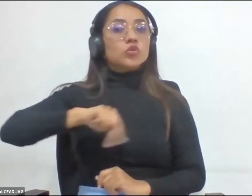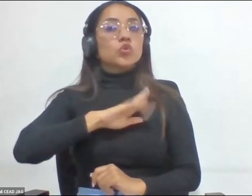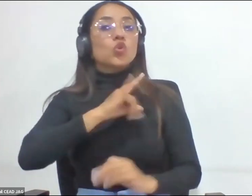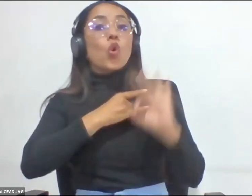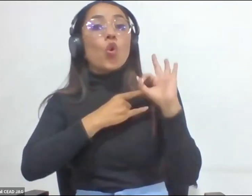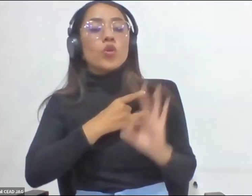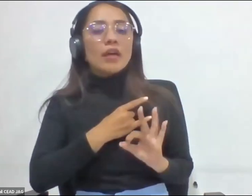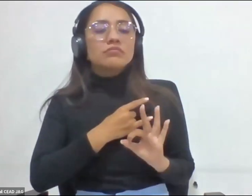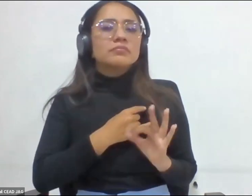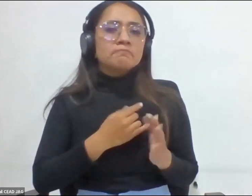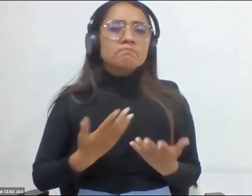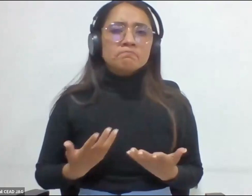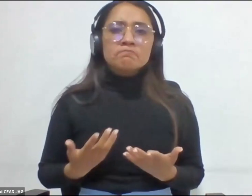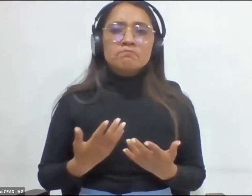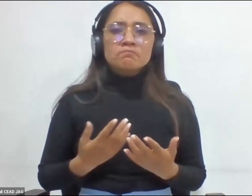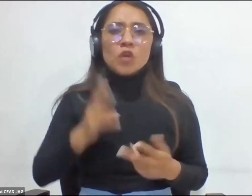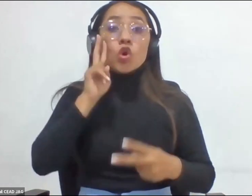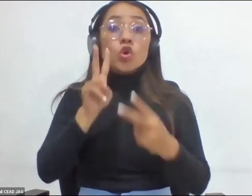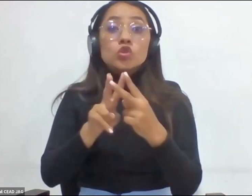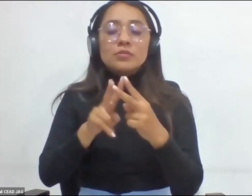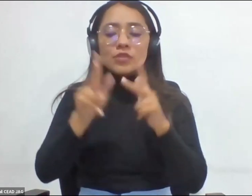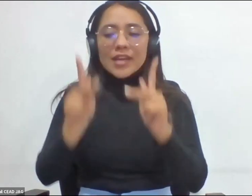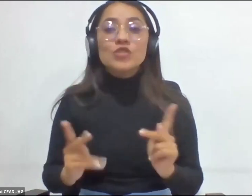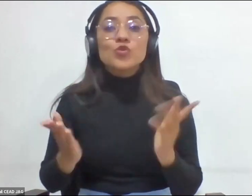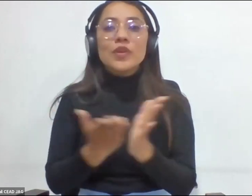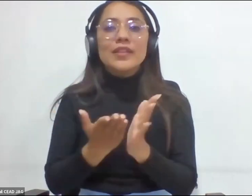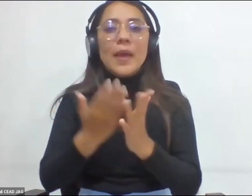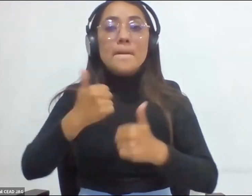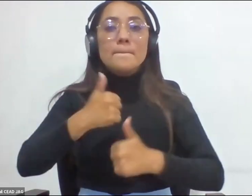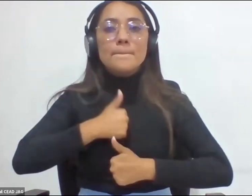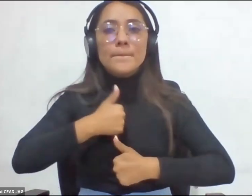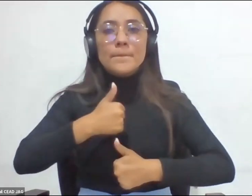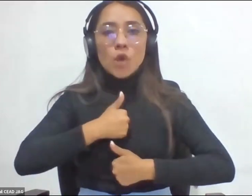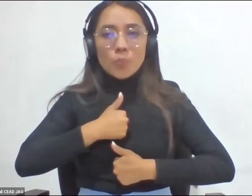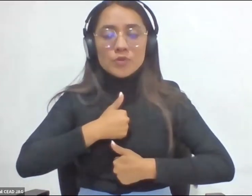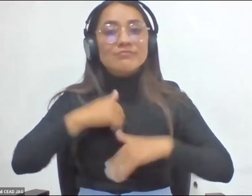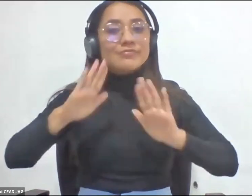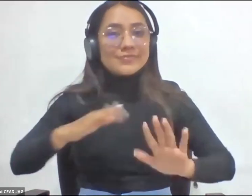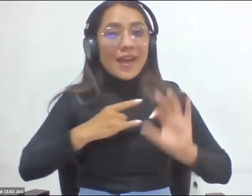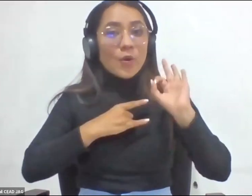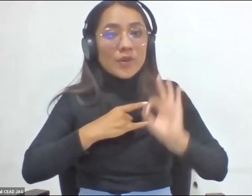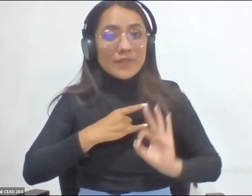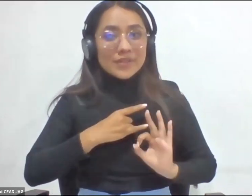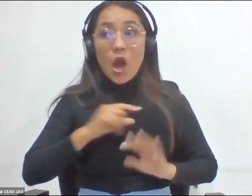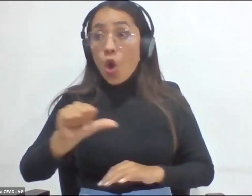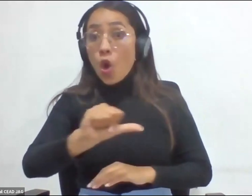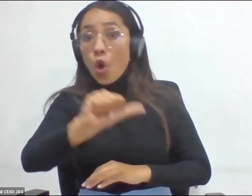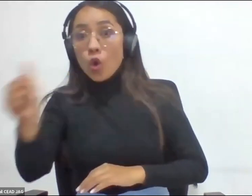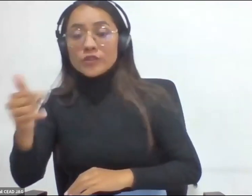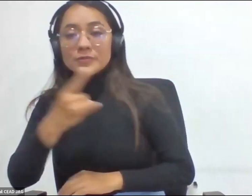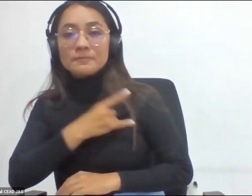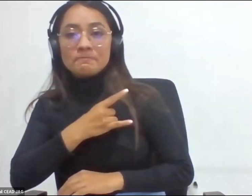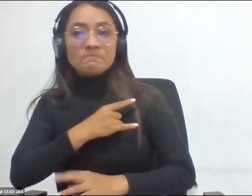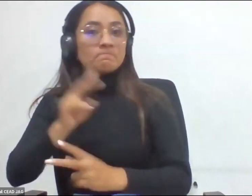conocemos los estudiantes nuestros los que están beneficiados bajo la política no los estudiantes